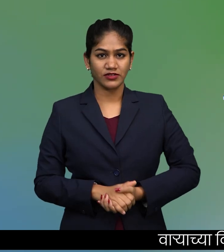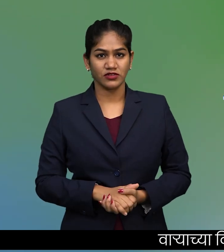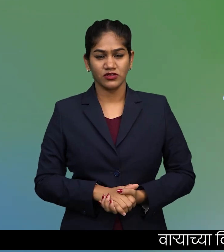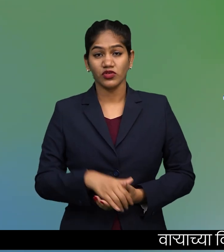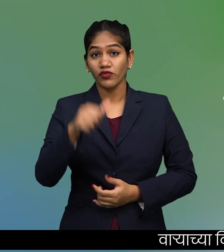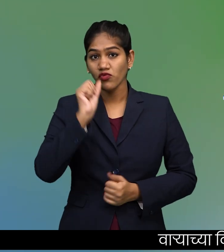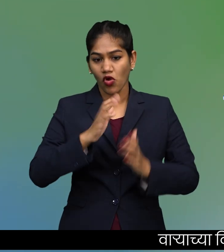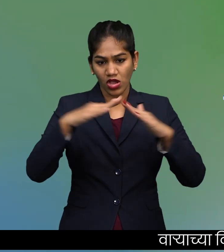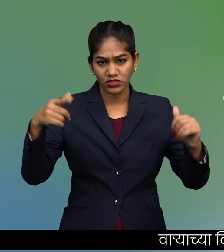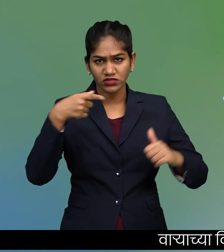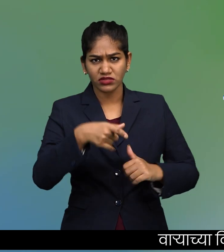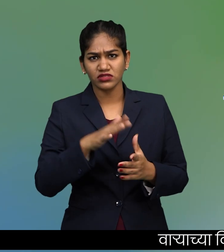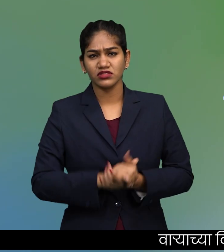वाऱ्यांच्या दिशेने पाणी ओढले जाते.